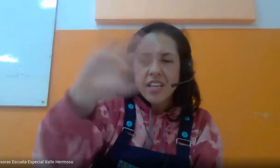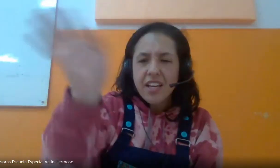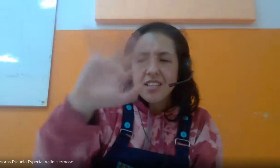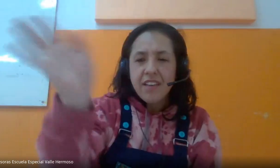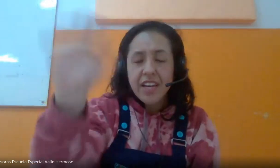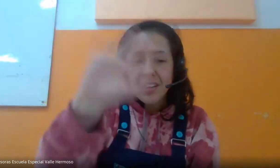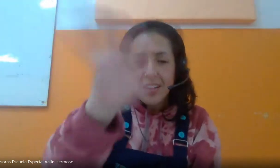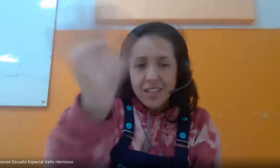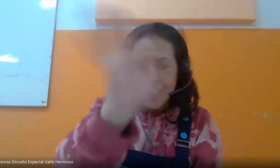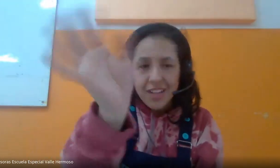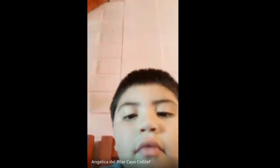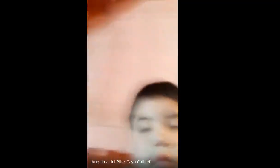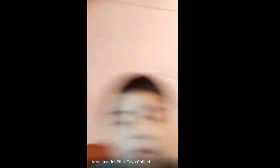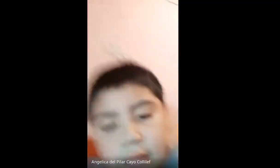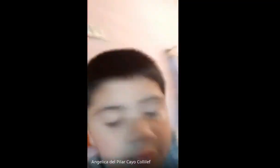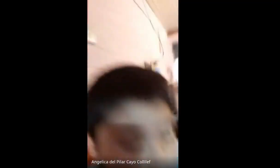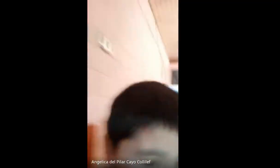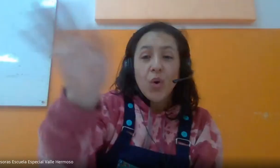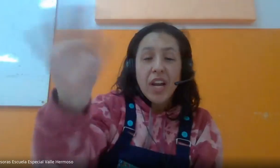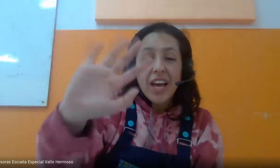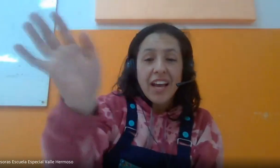de señas. A ver. Hola.